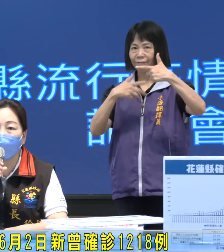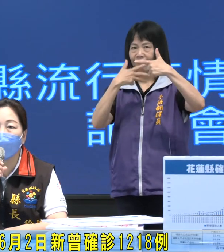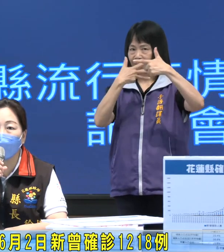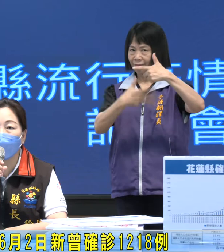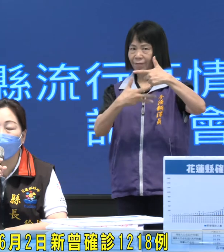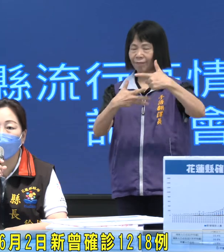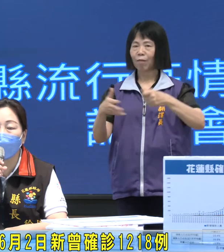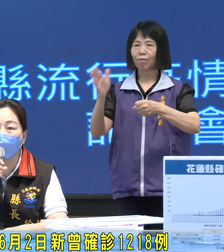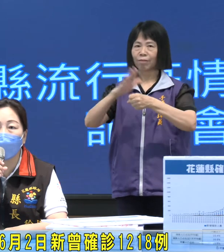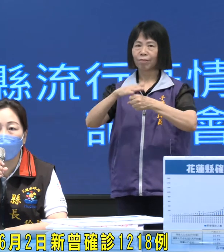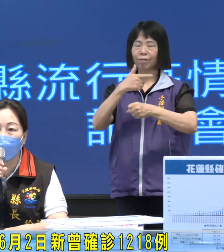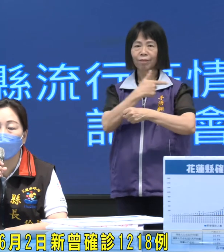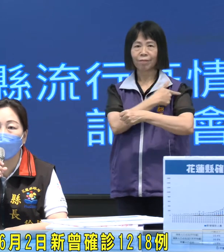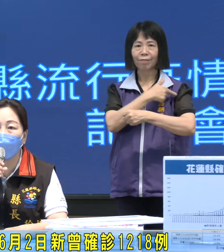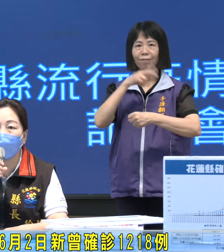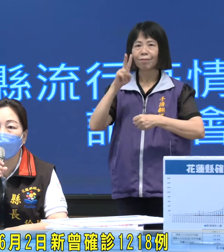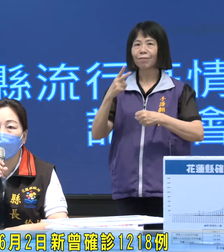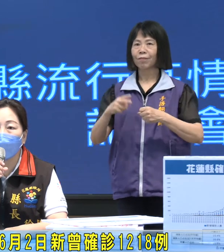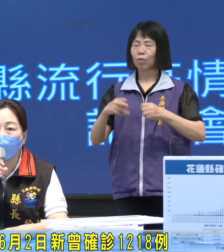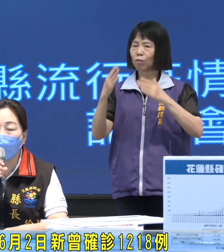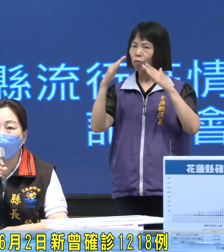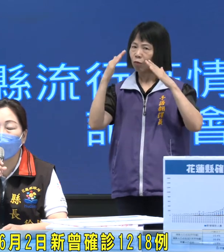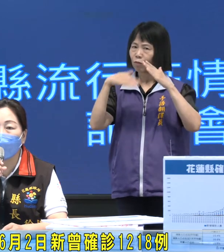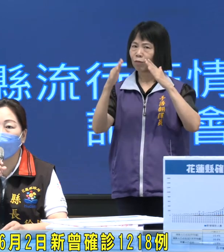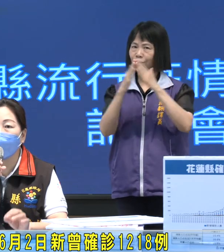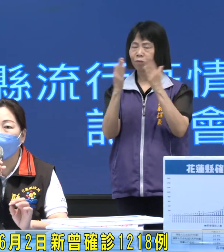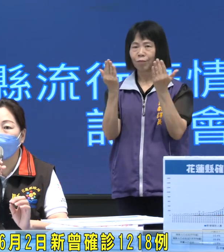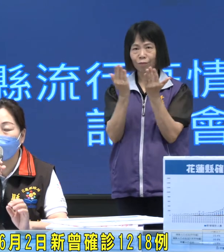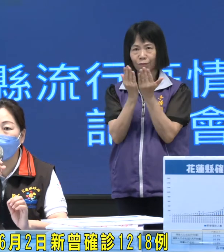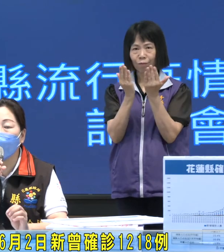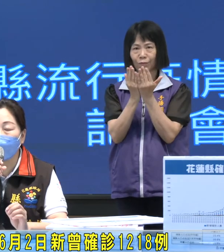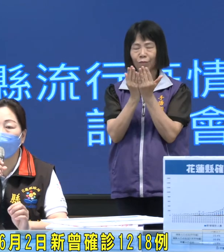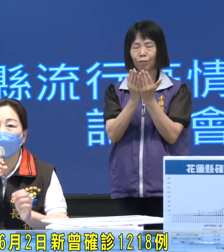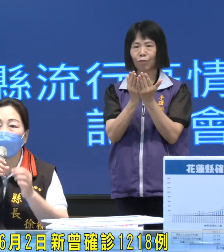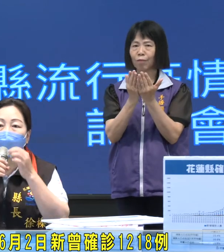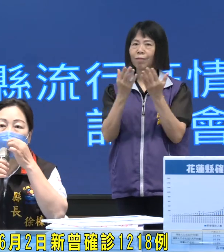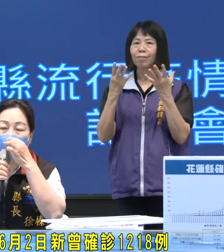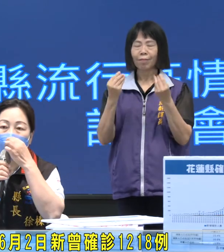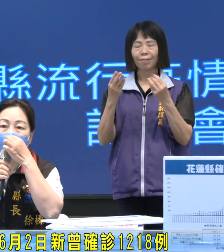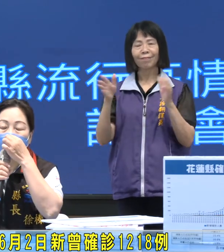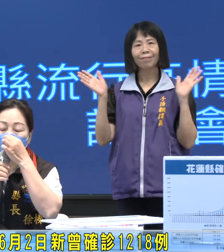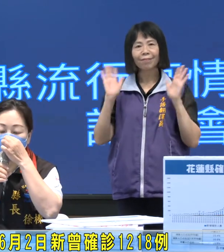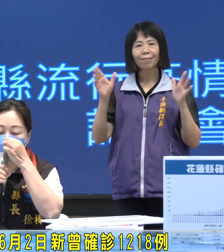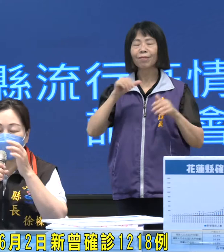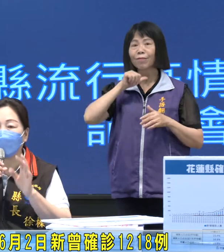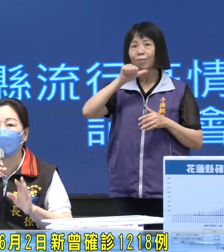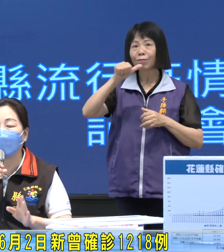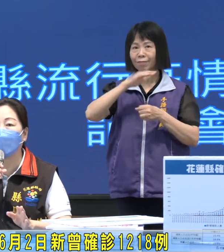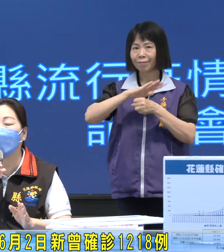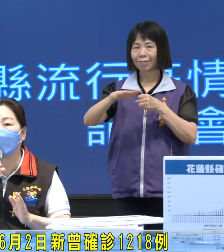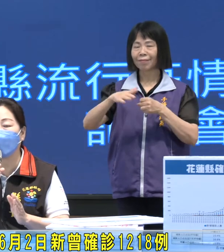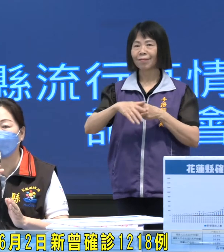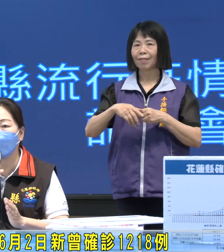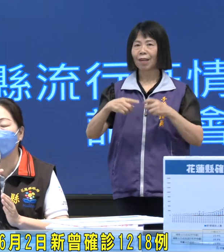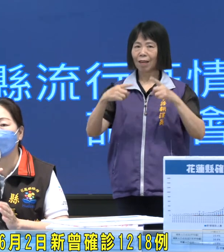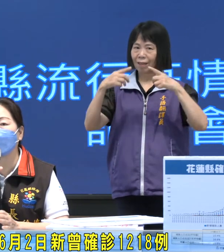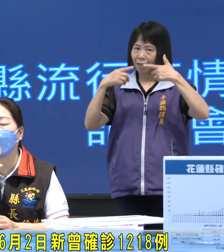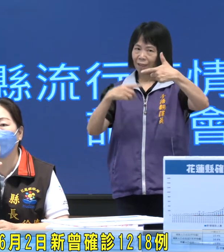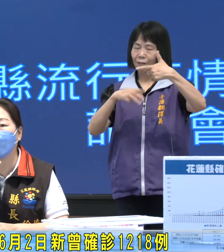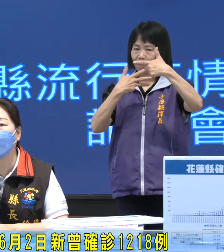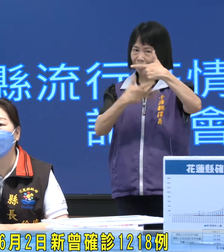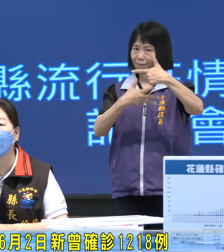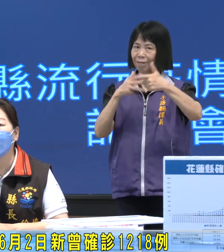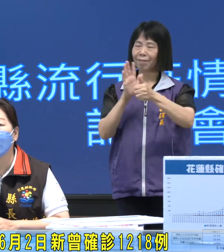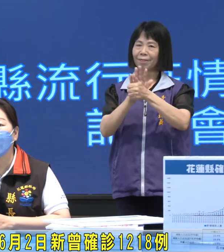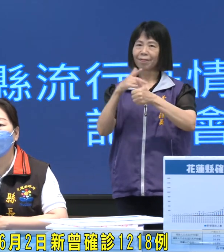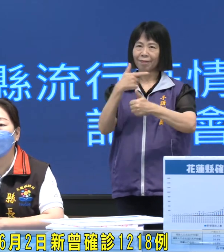打的部分，或者是未入园入校的满5岁的孩子，来6月8号把它全部施打